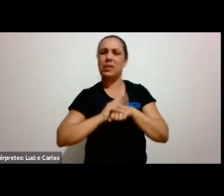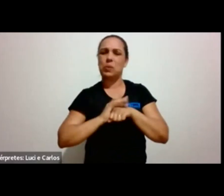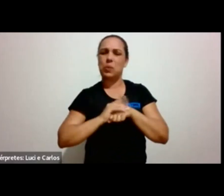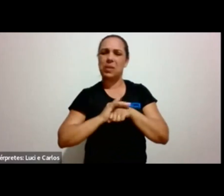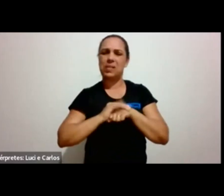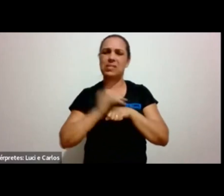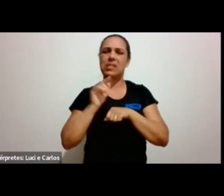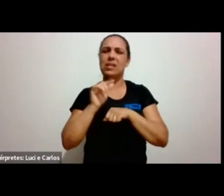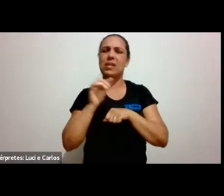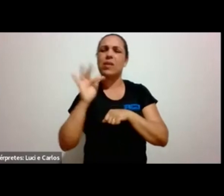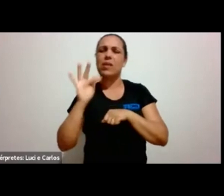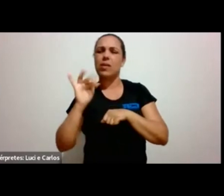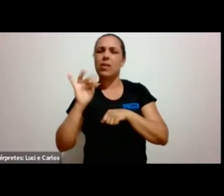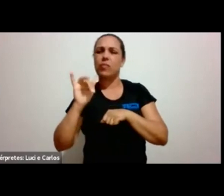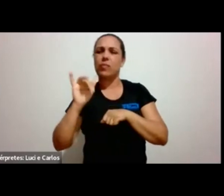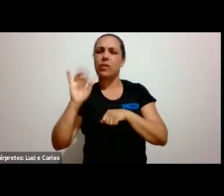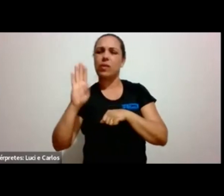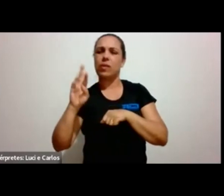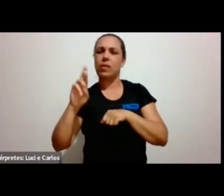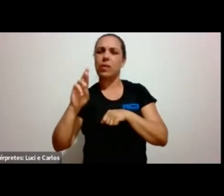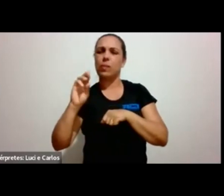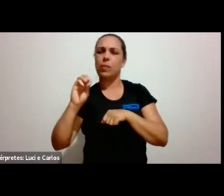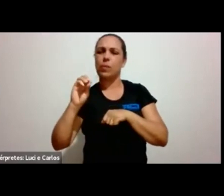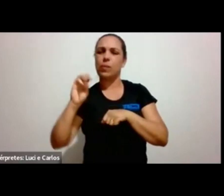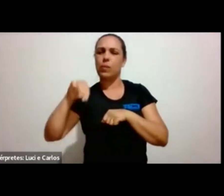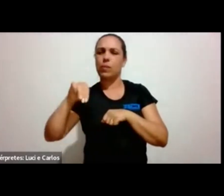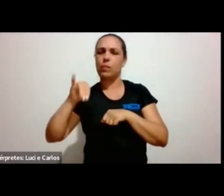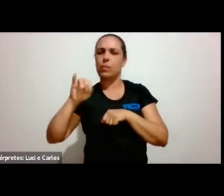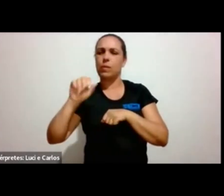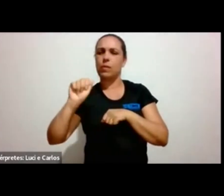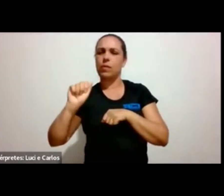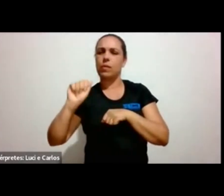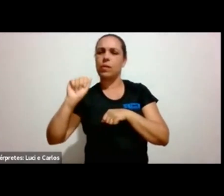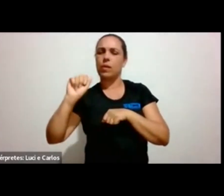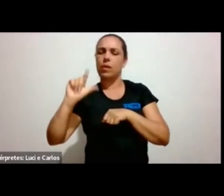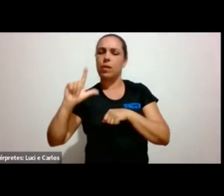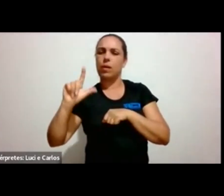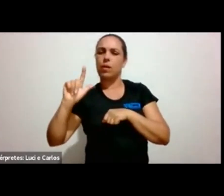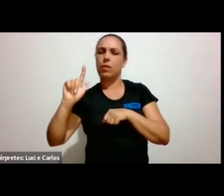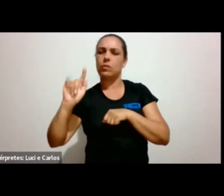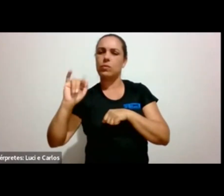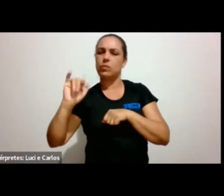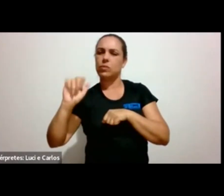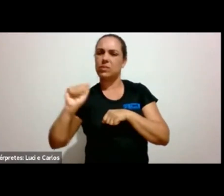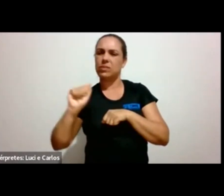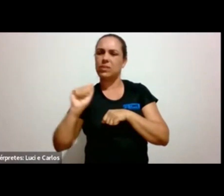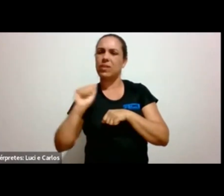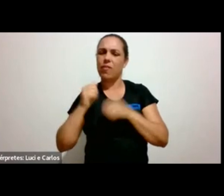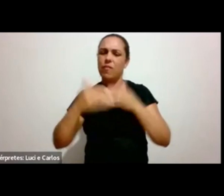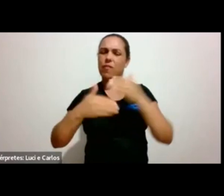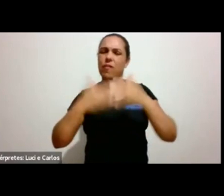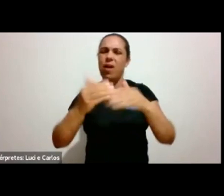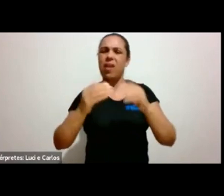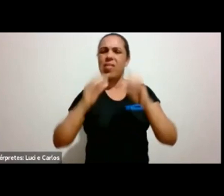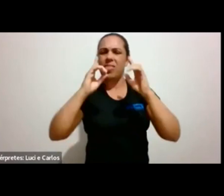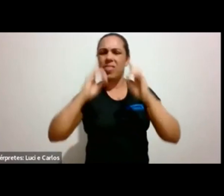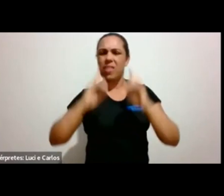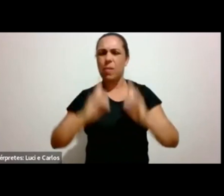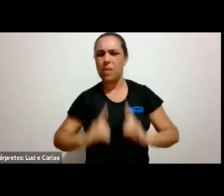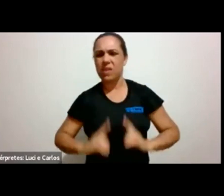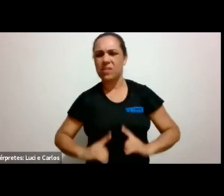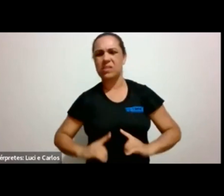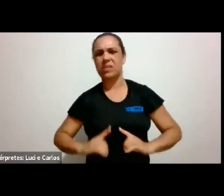dos pacientes com fibromialgia desenvolvem algum grau de depressão. Quem vai